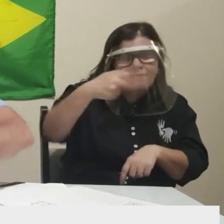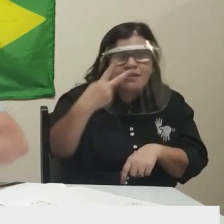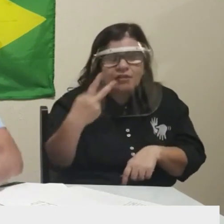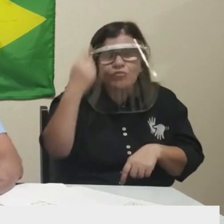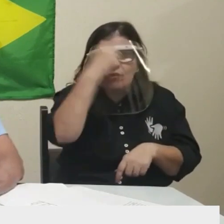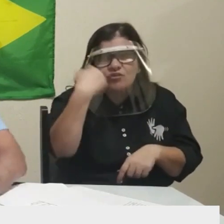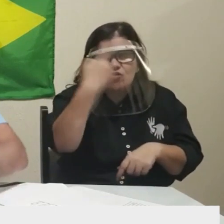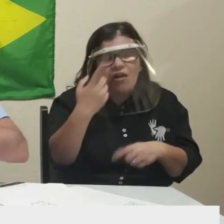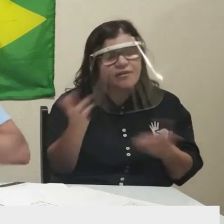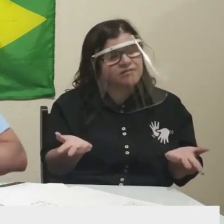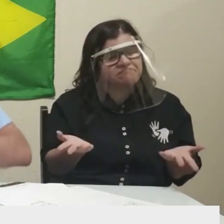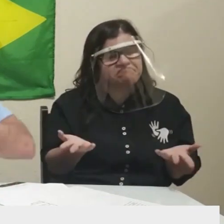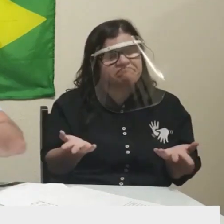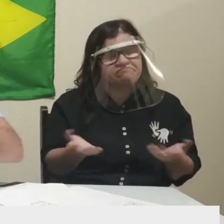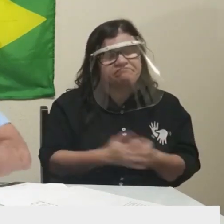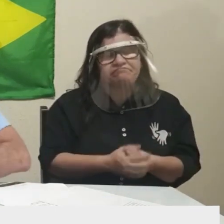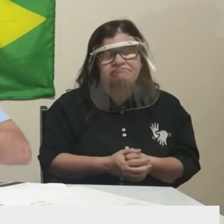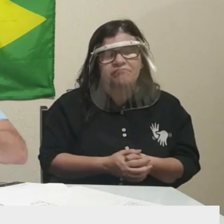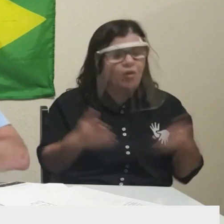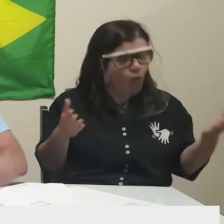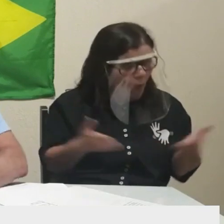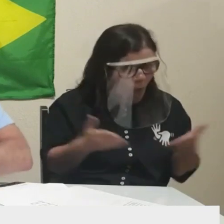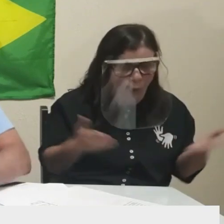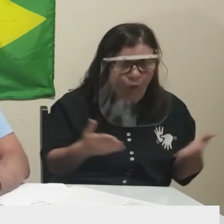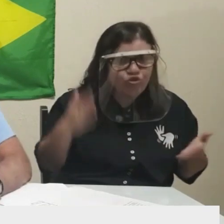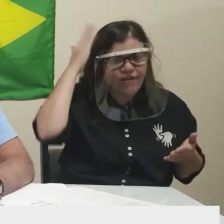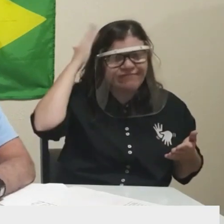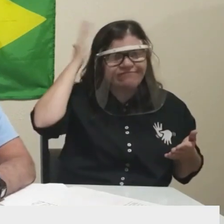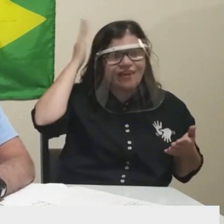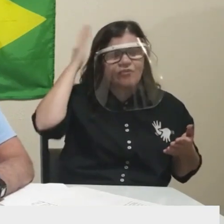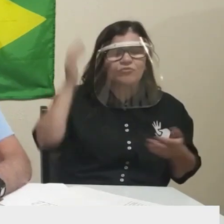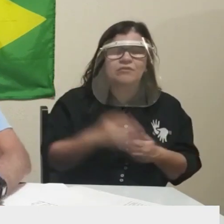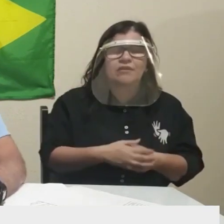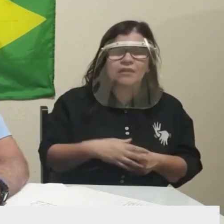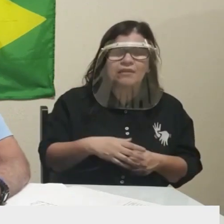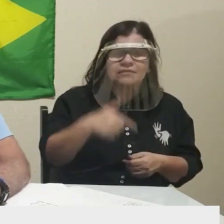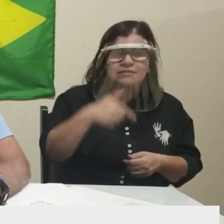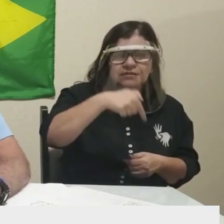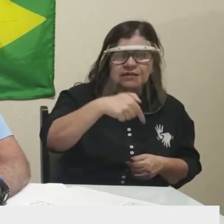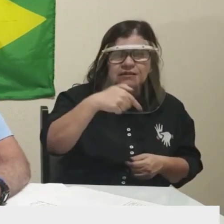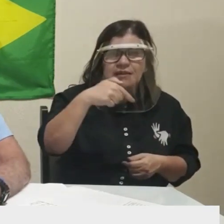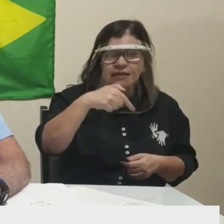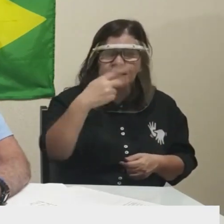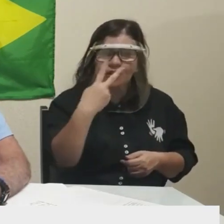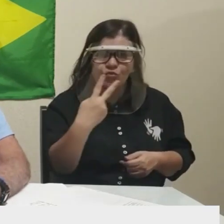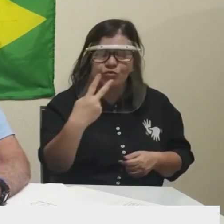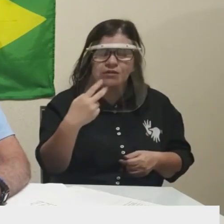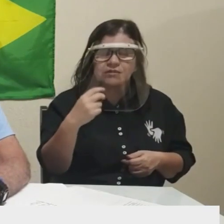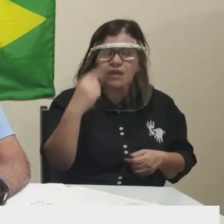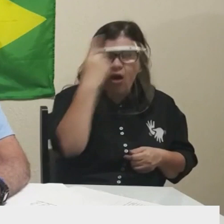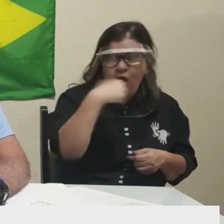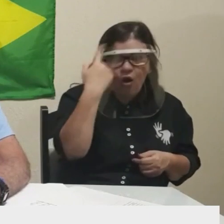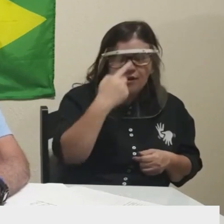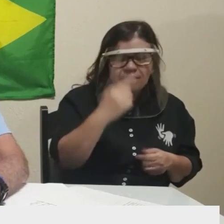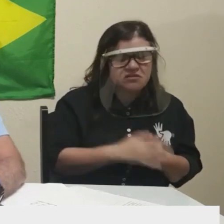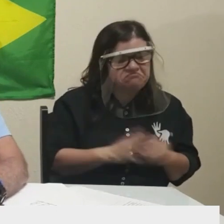Hoje em dia tem que deliberar, tem que acolher, distribuir e mandar aplicar em 72 horas. Ele falou, não, a gente não vai,